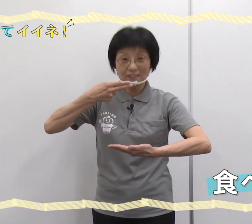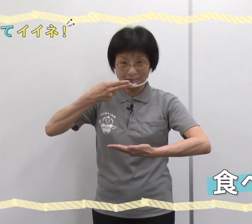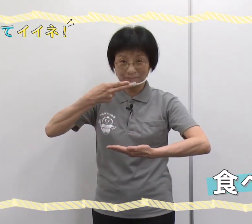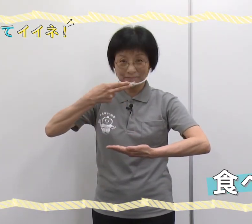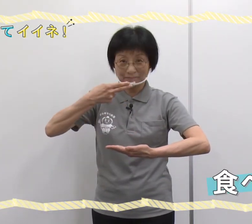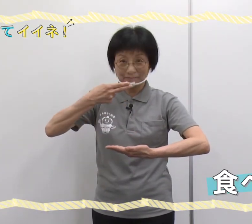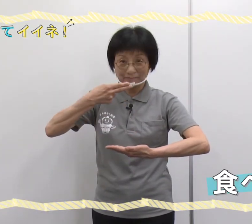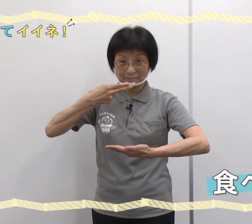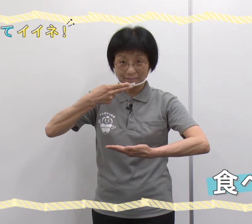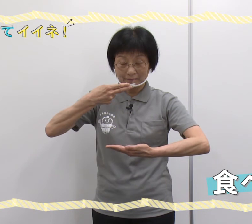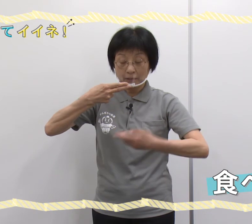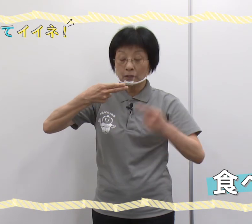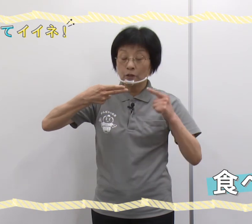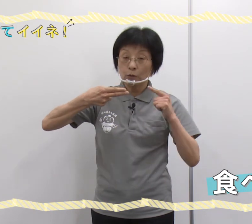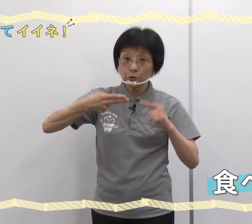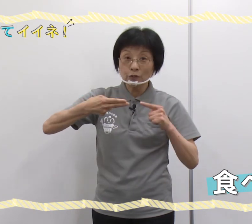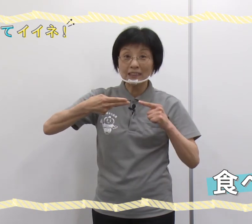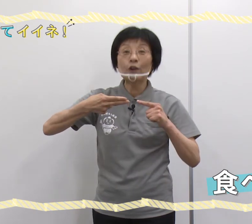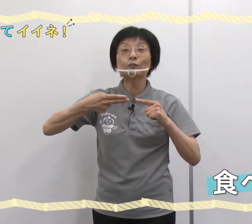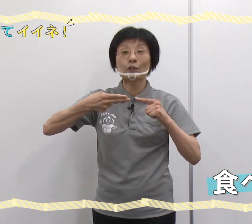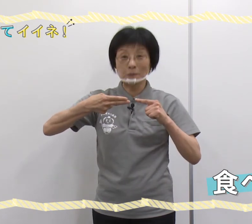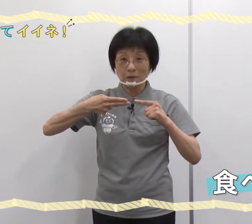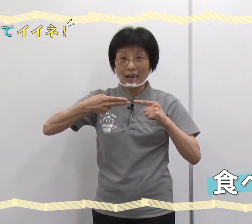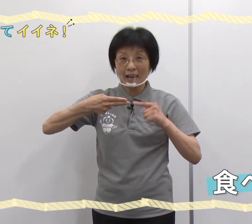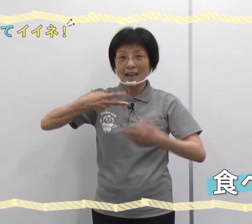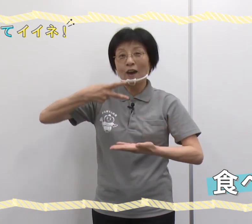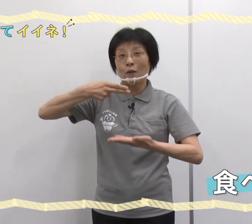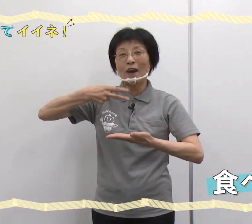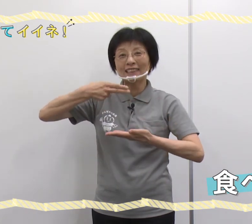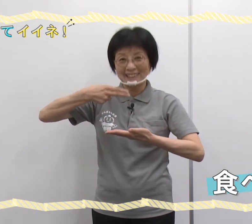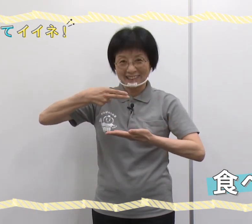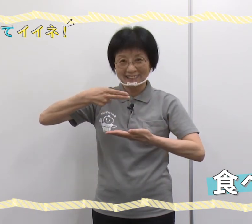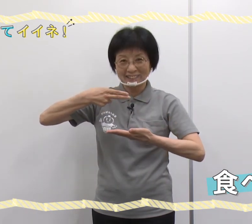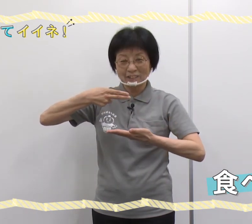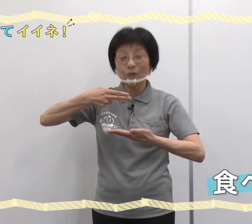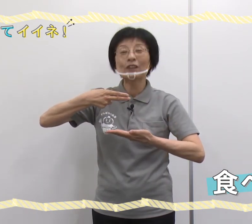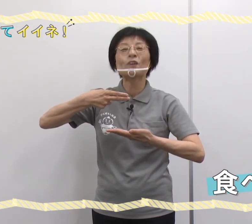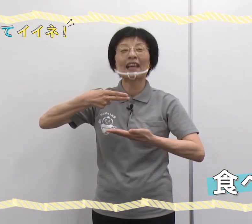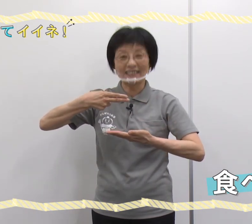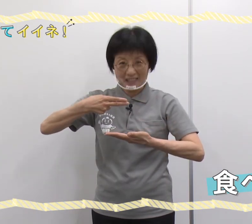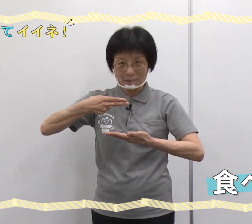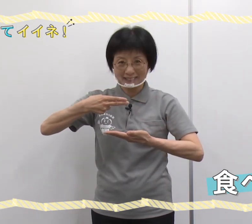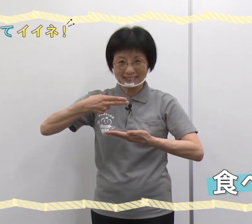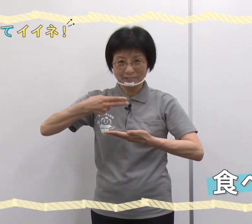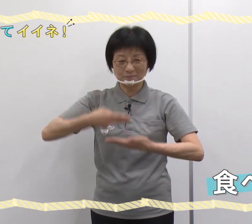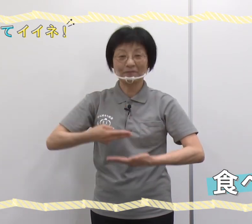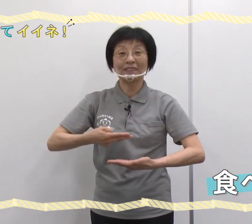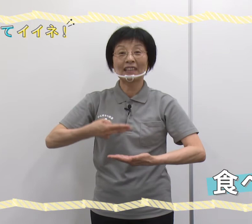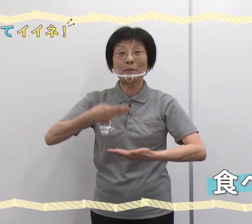る、この2本の指はお箸を表現しています。食べ